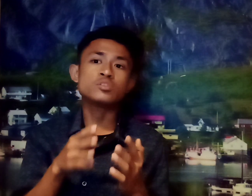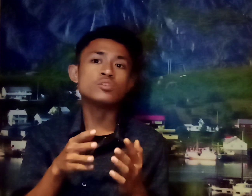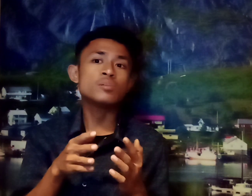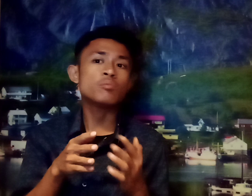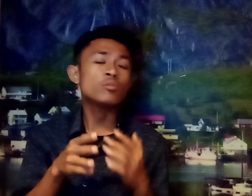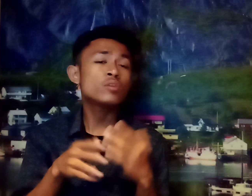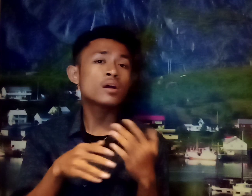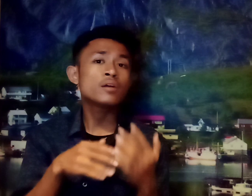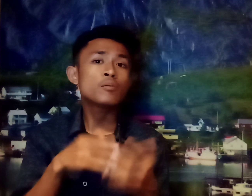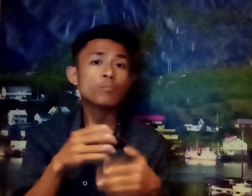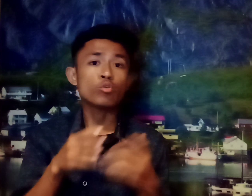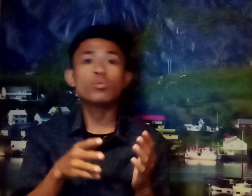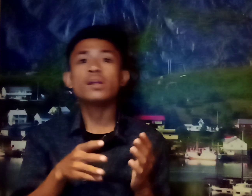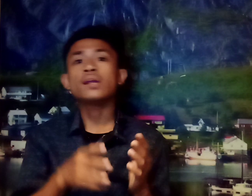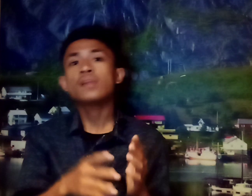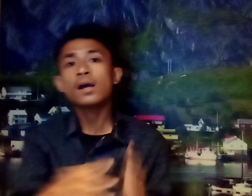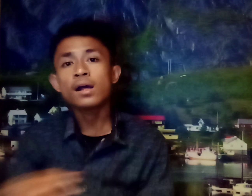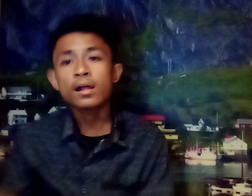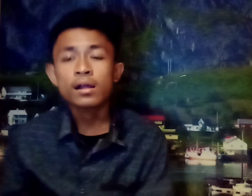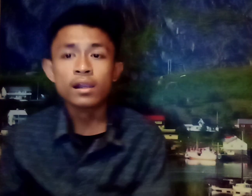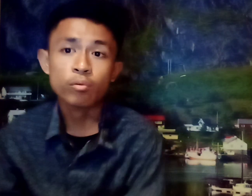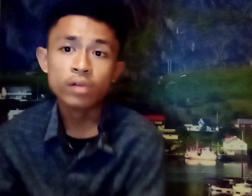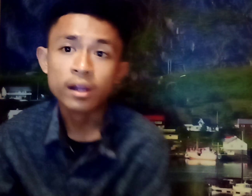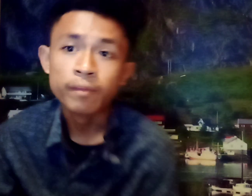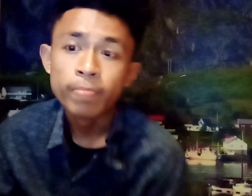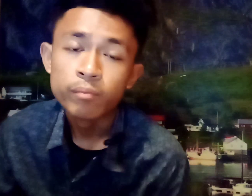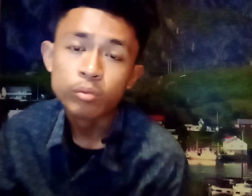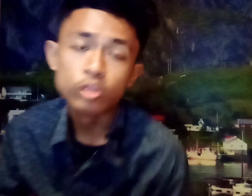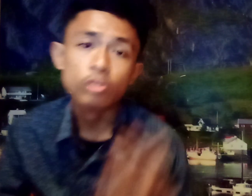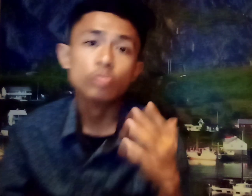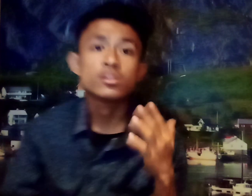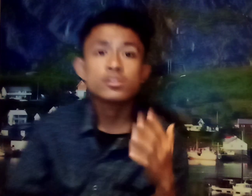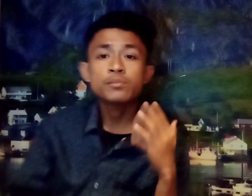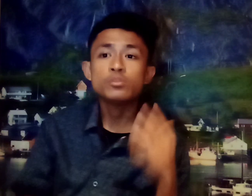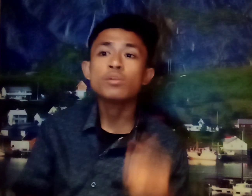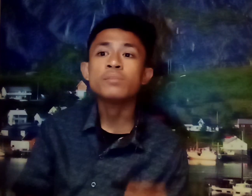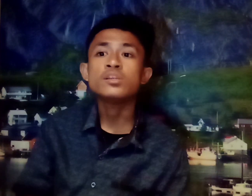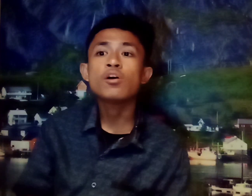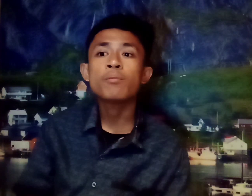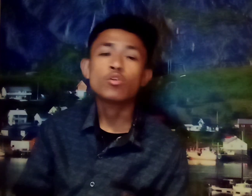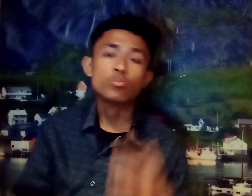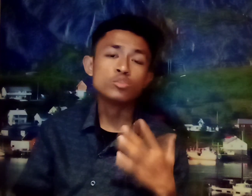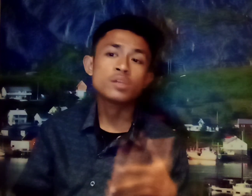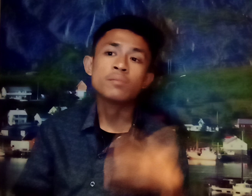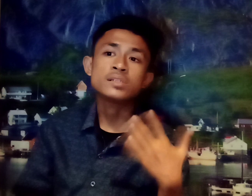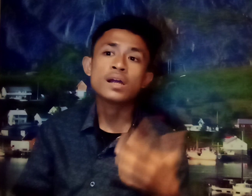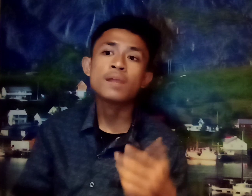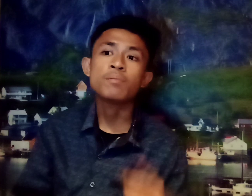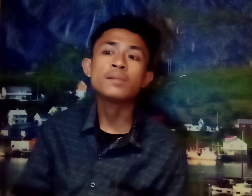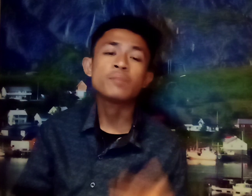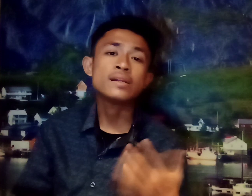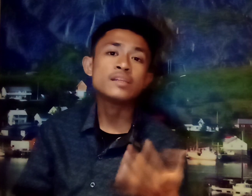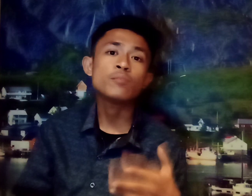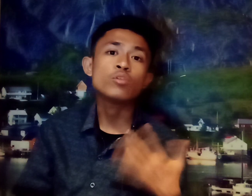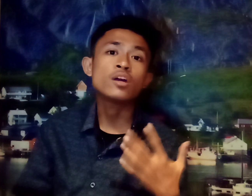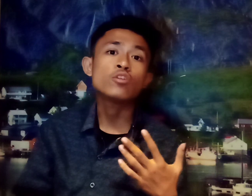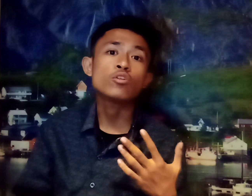sebelumnya memerlukan pengumpulan data laporan. Metode kuantitatif juga menjawab rumusan masalah penelitian menggunakan